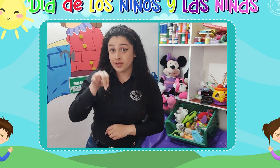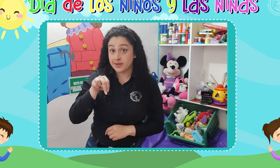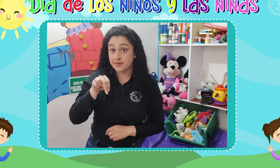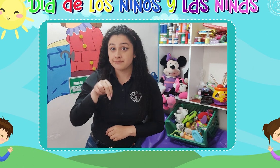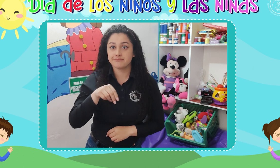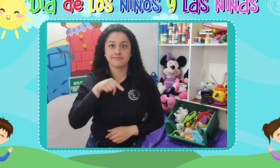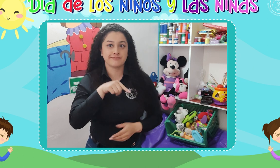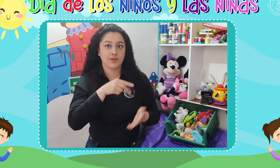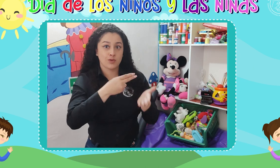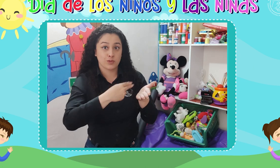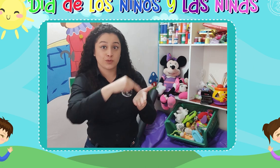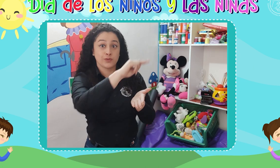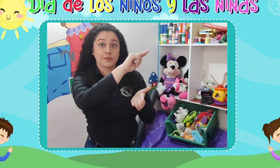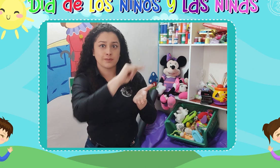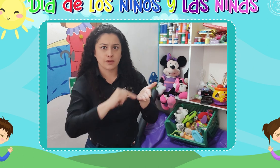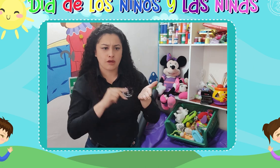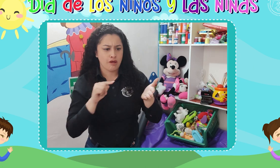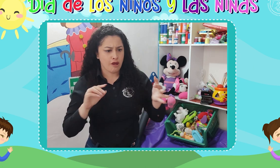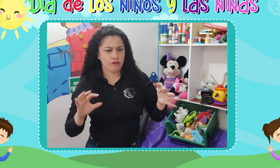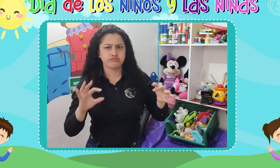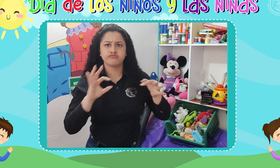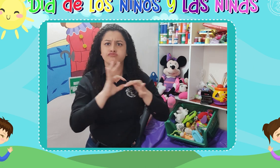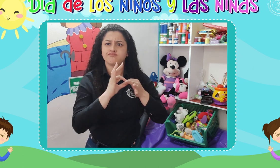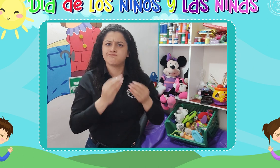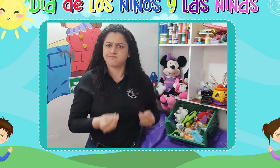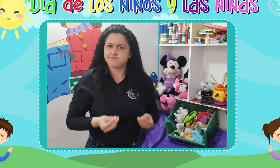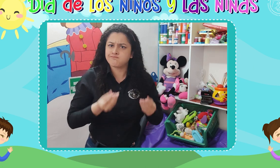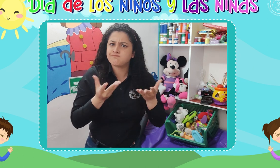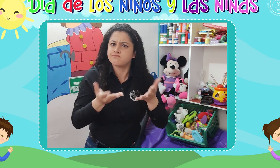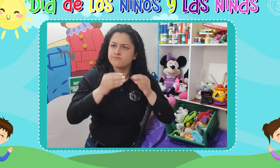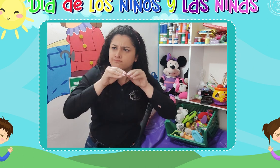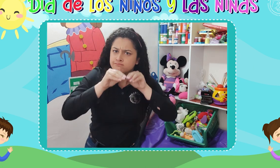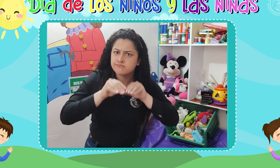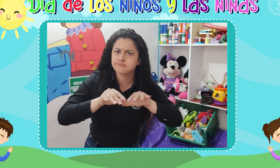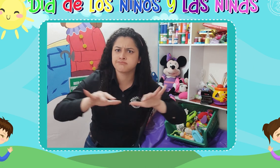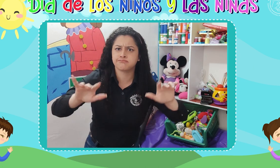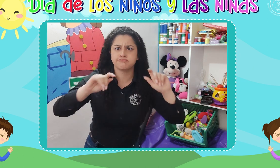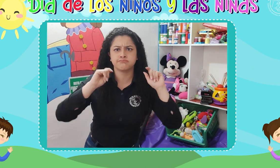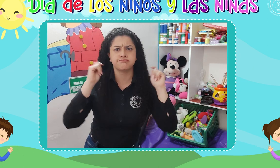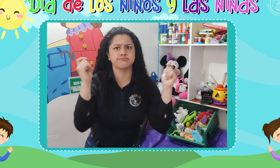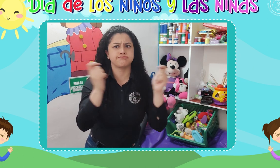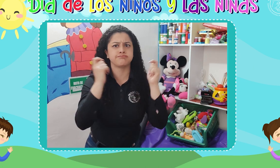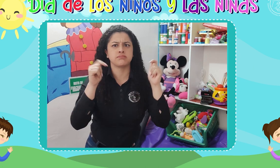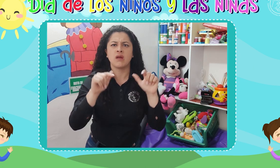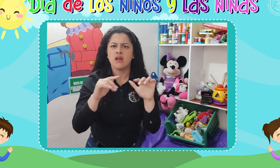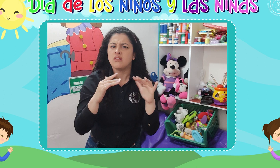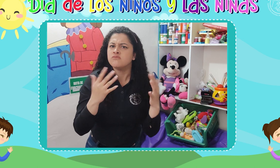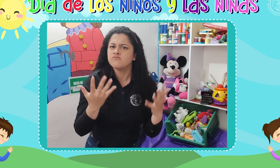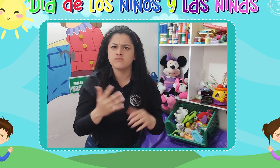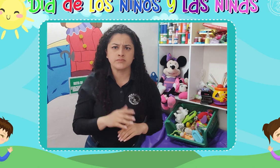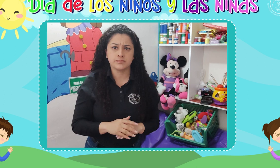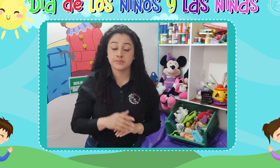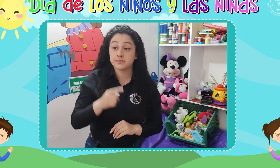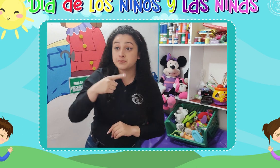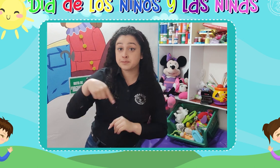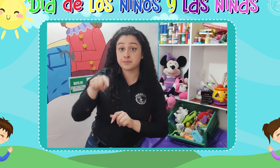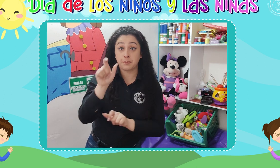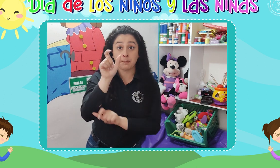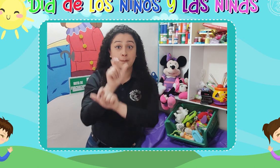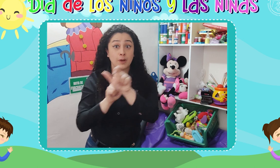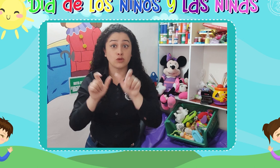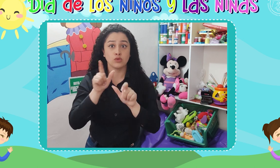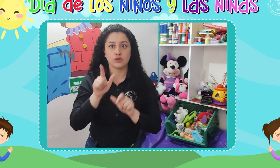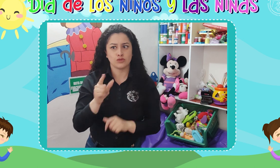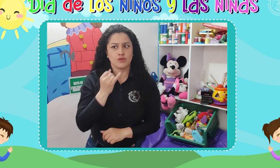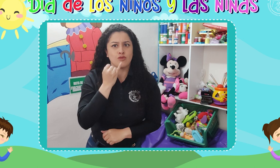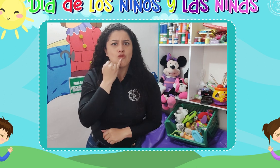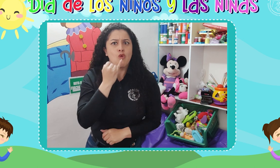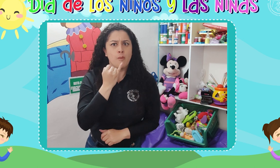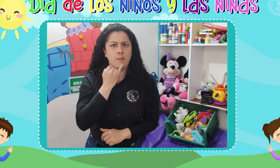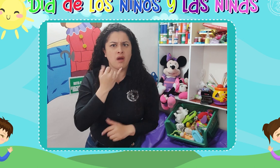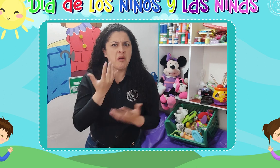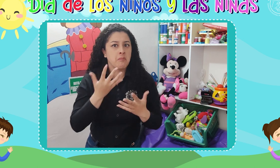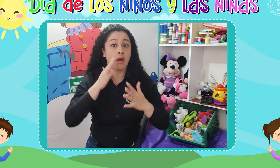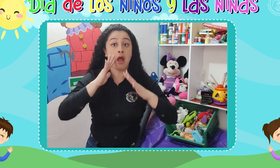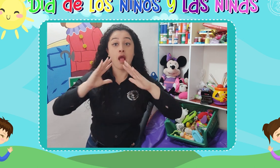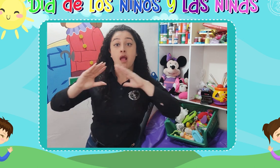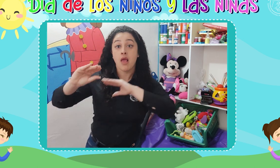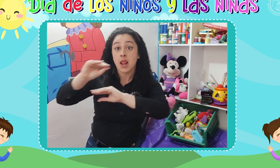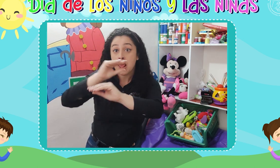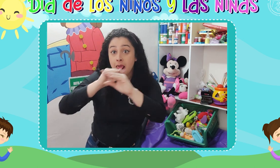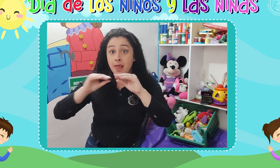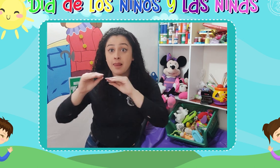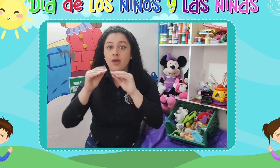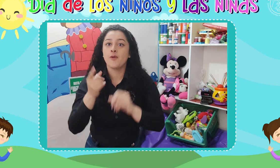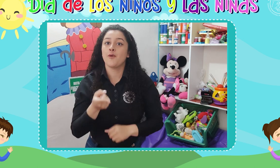Primero, la 1 en la Convención reconoce la lengua de señas en igual estatus a las